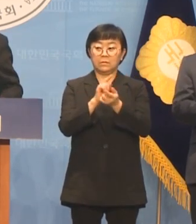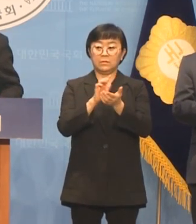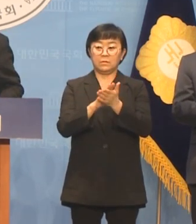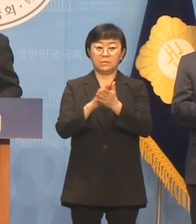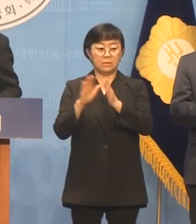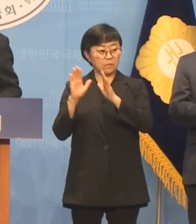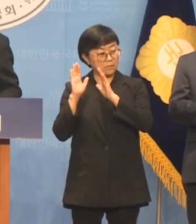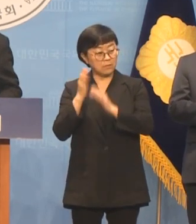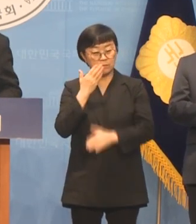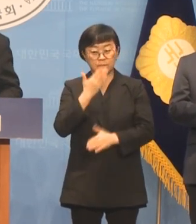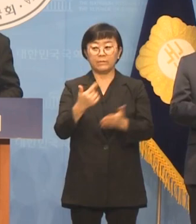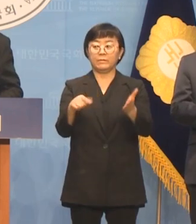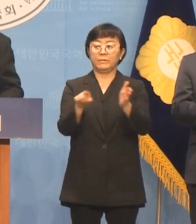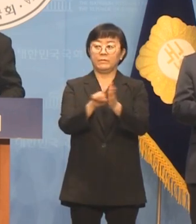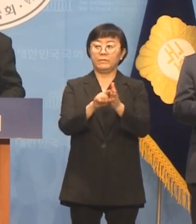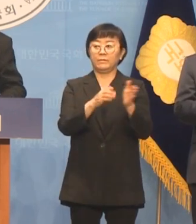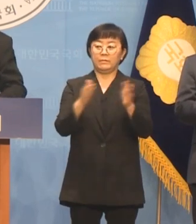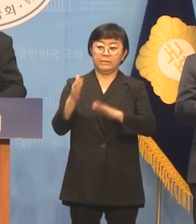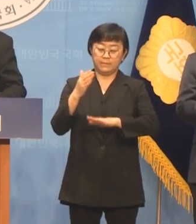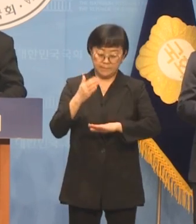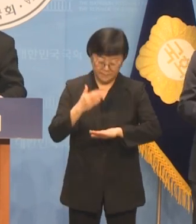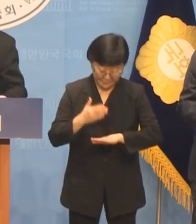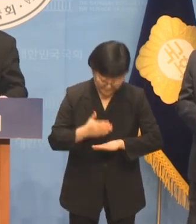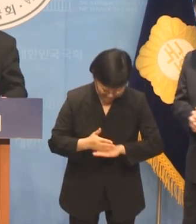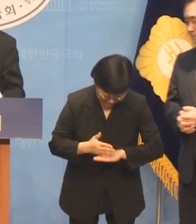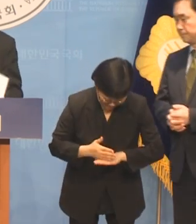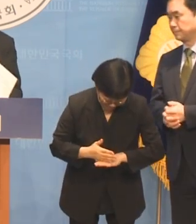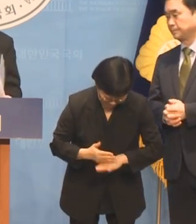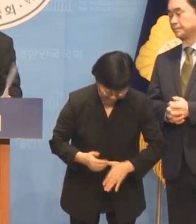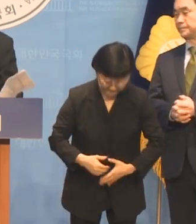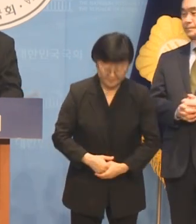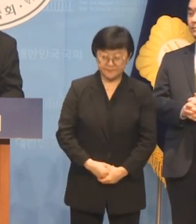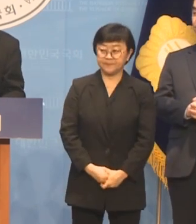수 있도록 하겠습니다. 감사합니다.